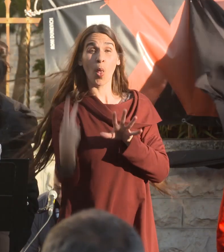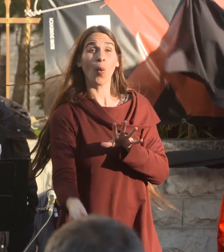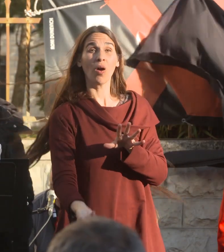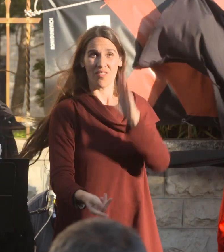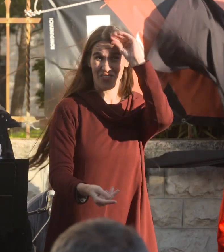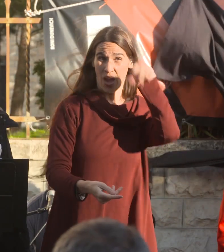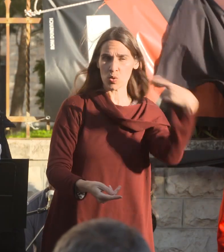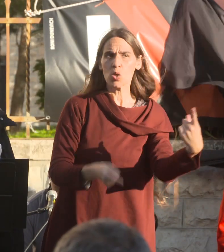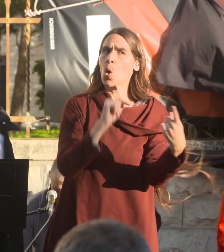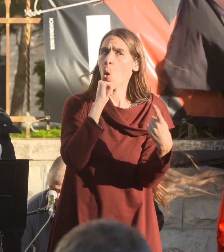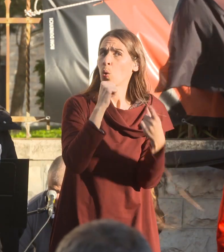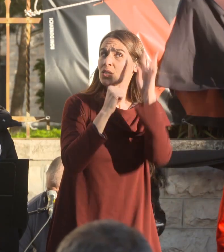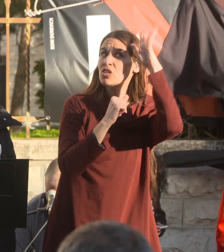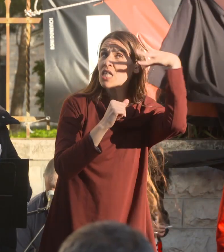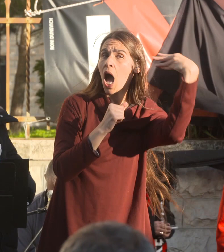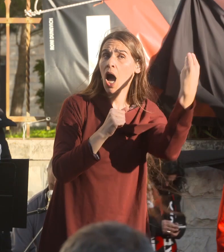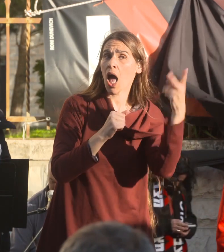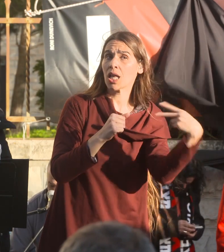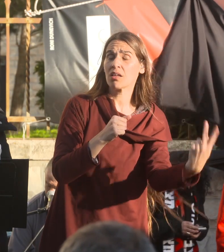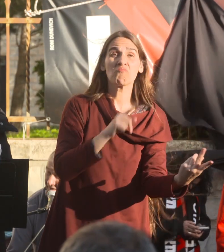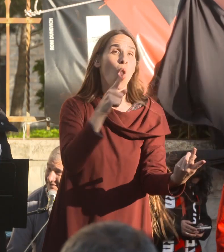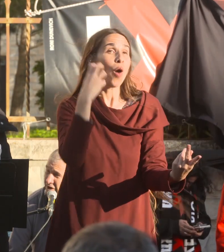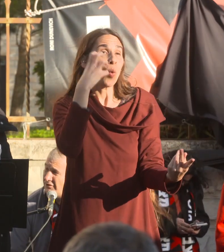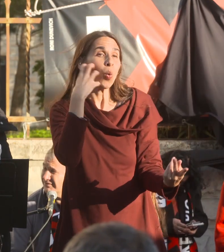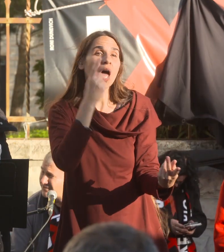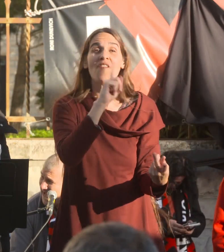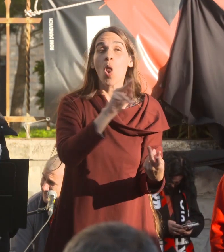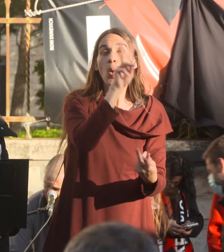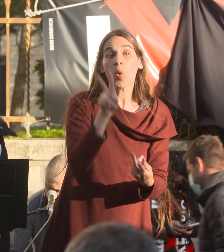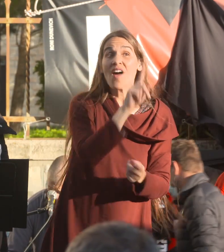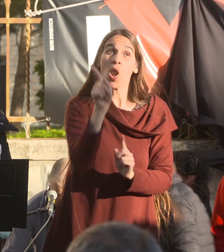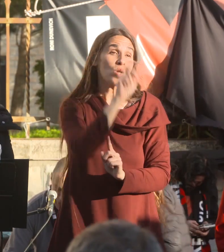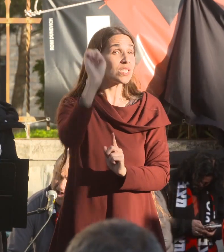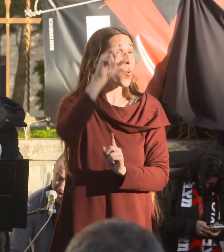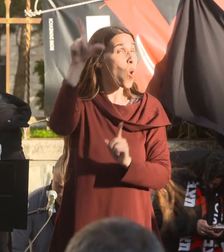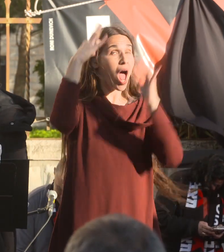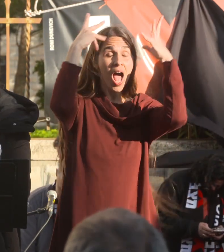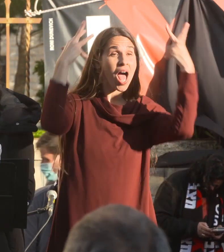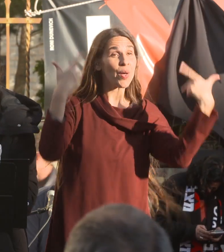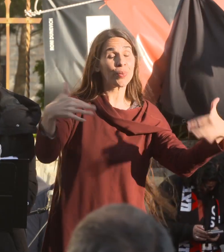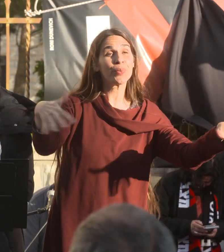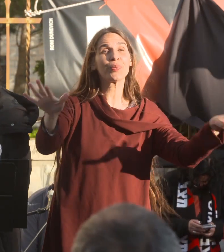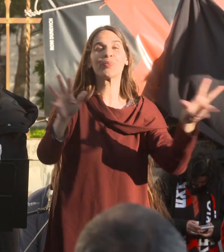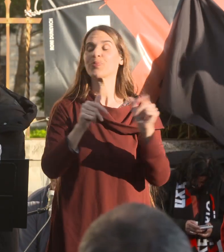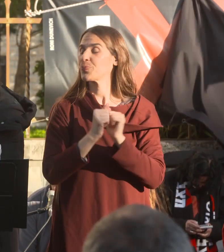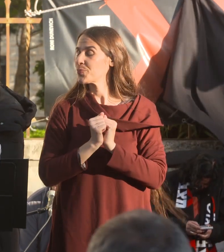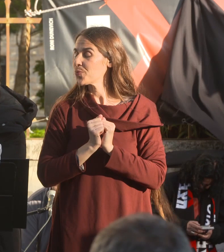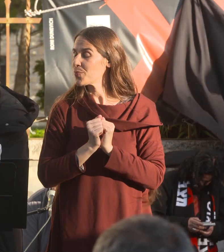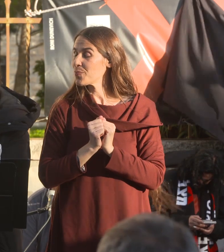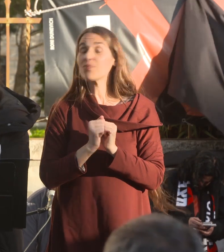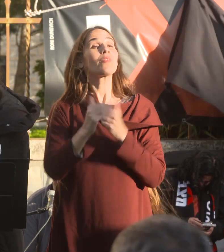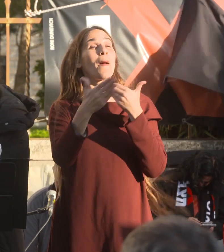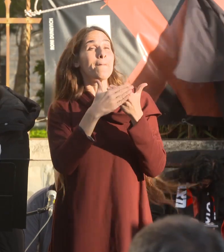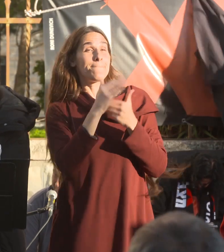ואצלו שלא תנשור שום שערה, לא ורודה ולא כחולה ולא סגולה. עכשיו גם בעלה של